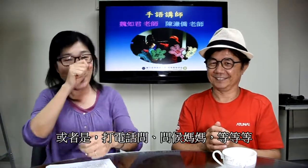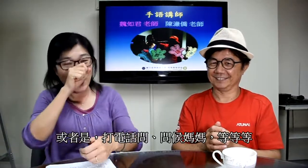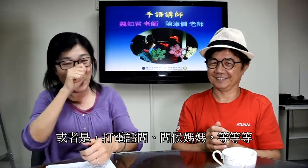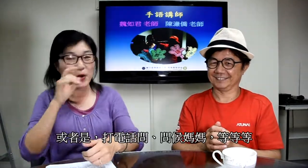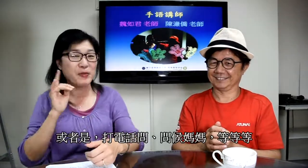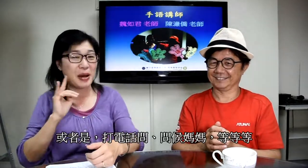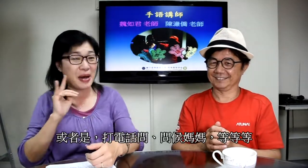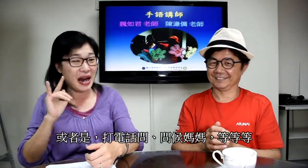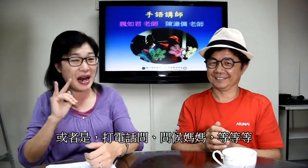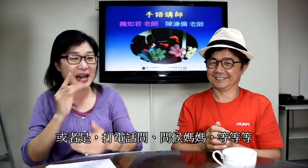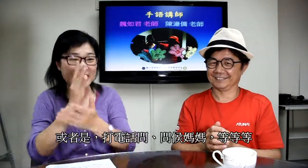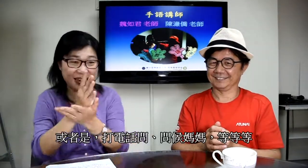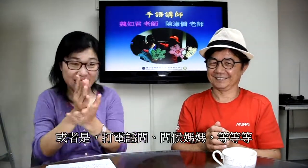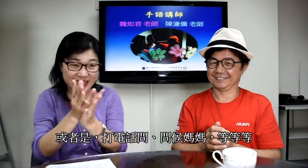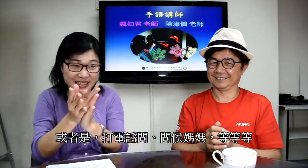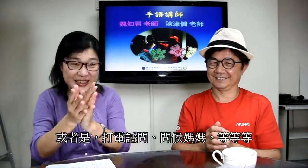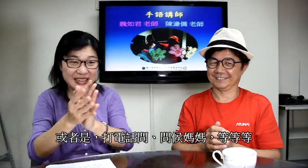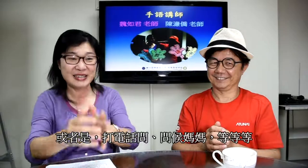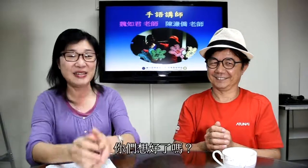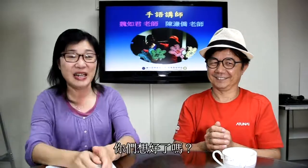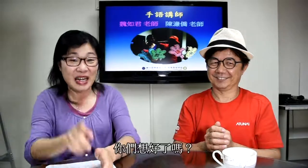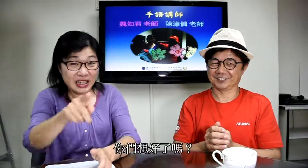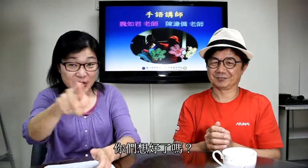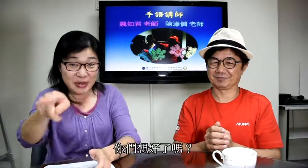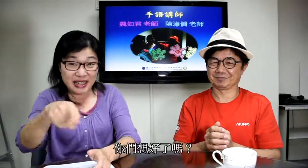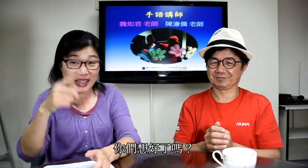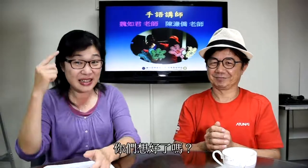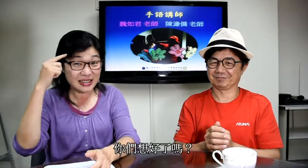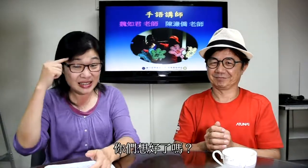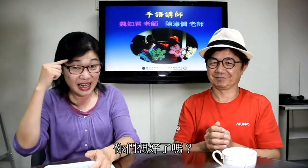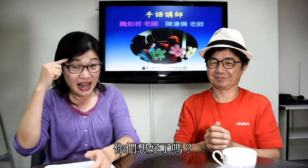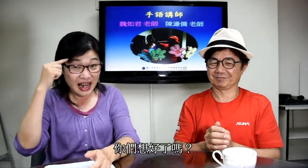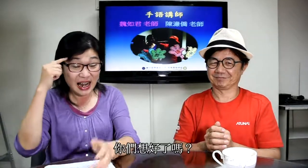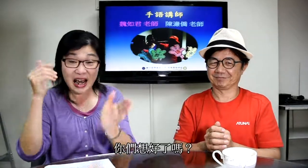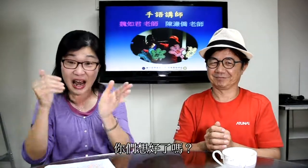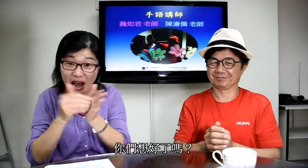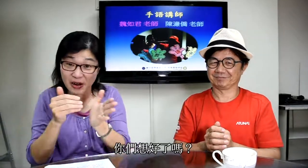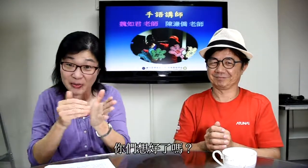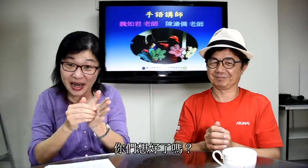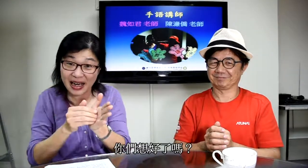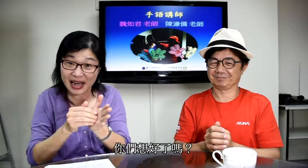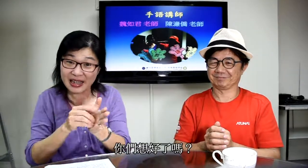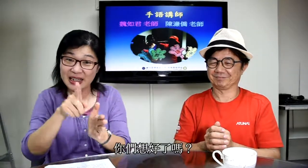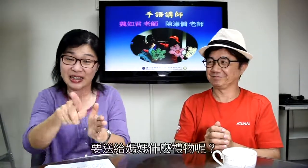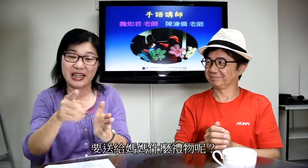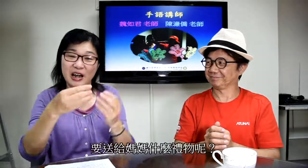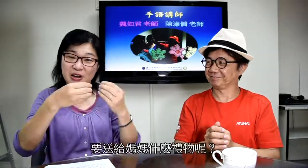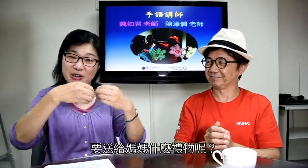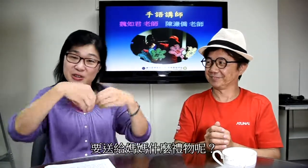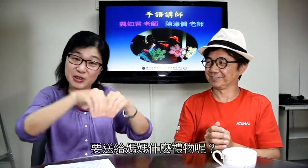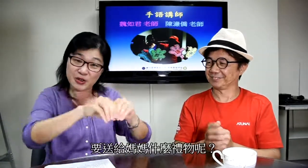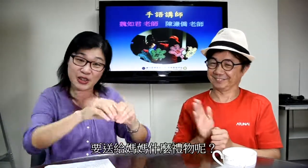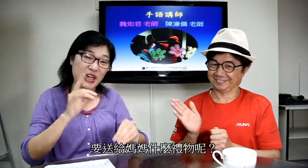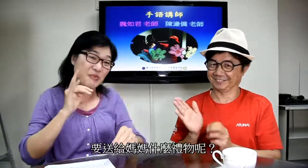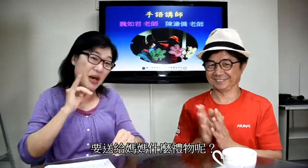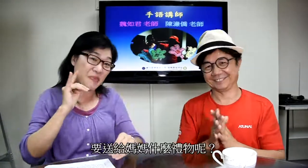问候妈妈等等等。你们想好了吗？要送给妈妈